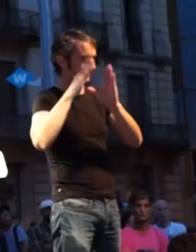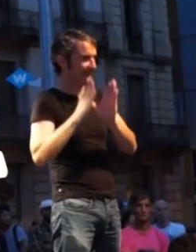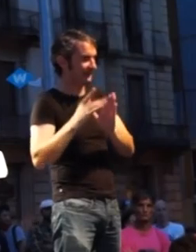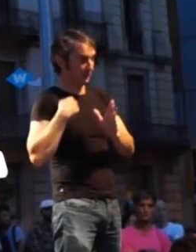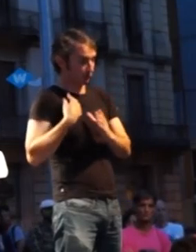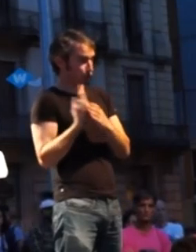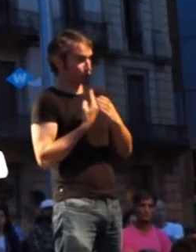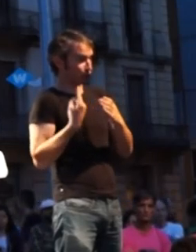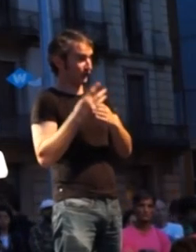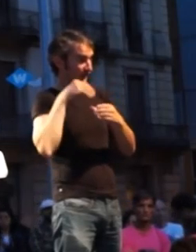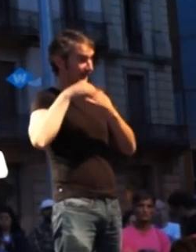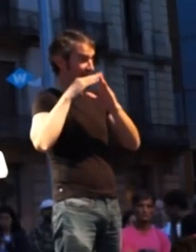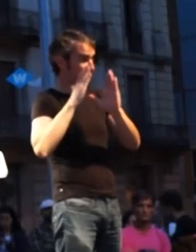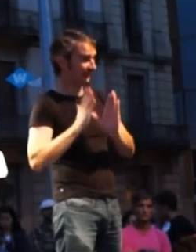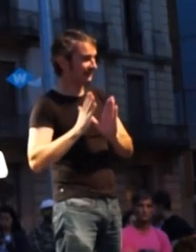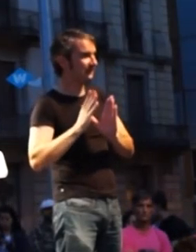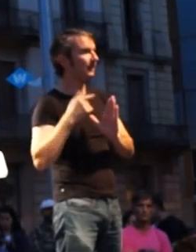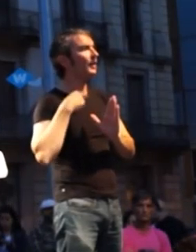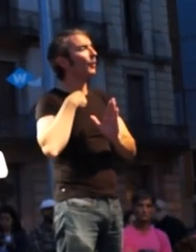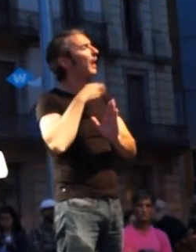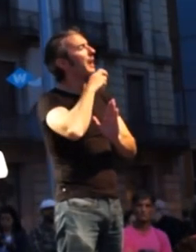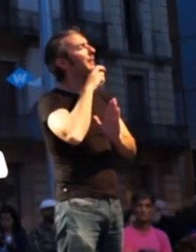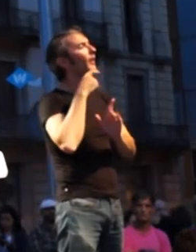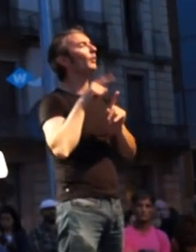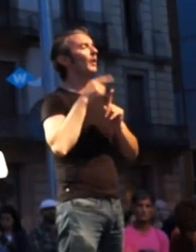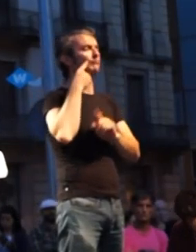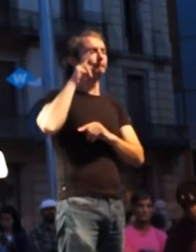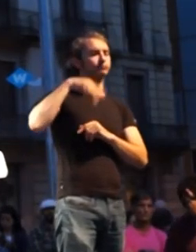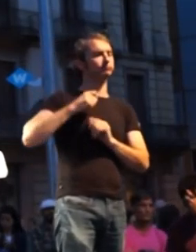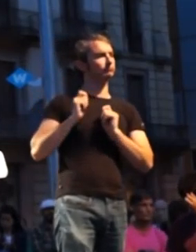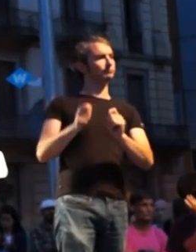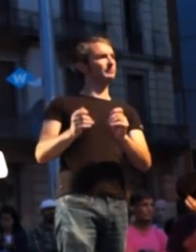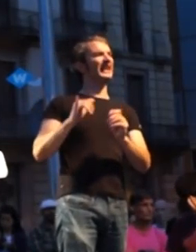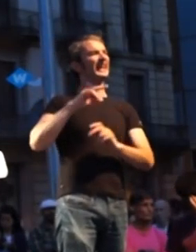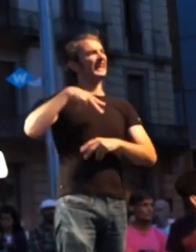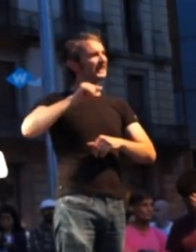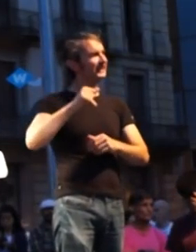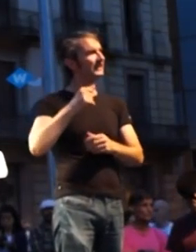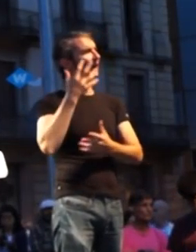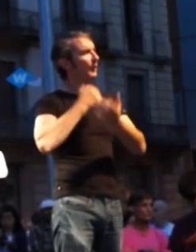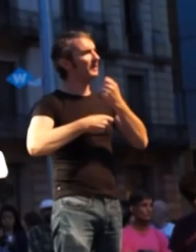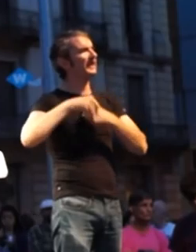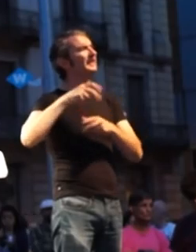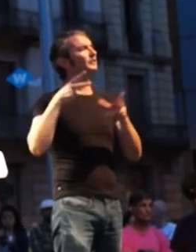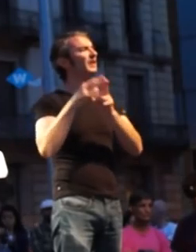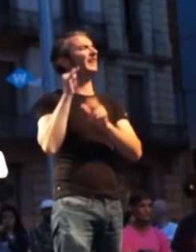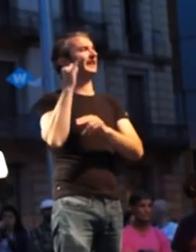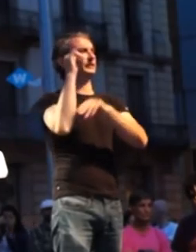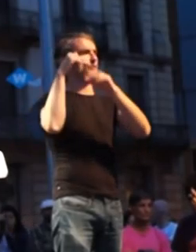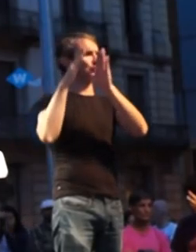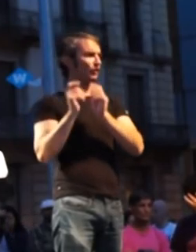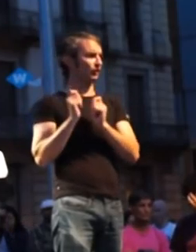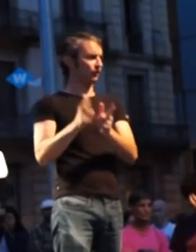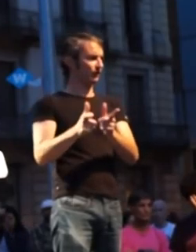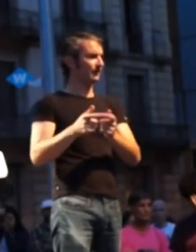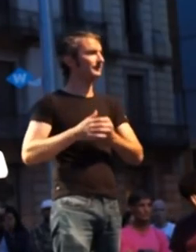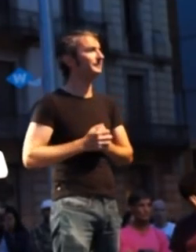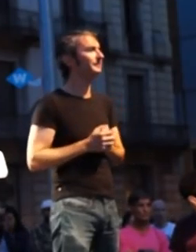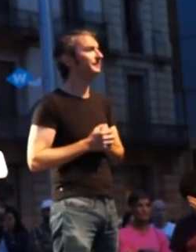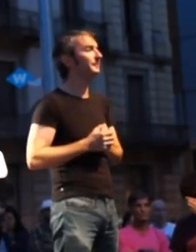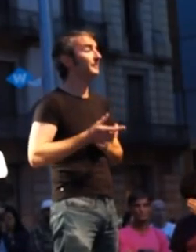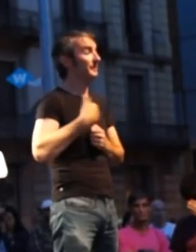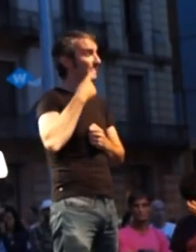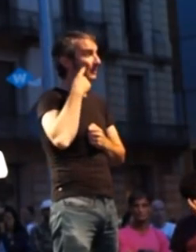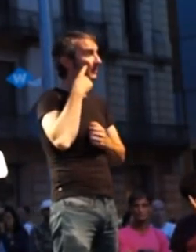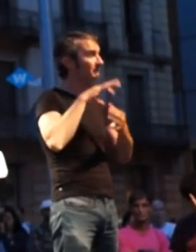en solitari a les llars no tinguin valor reconegut ni econòmic, ni social, ni institucional. I aquesta